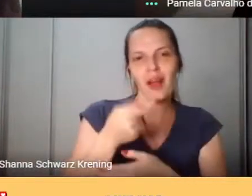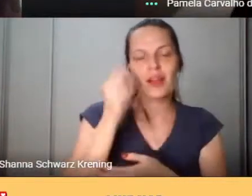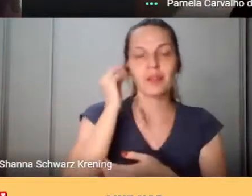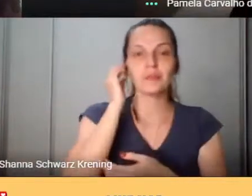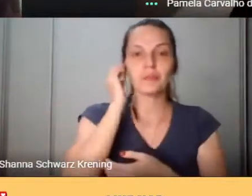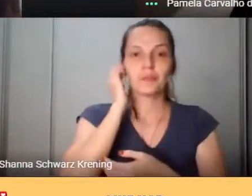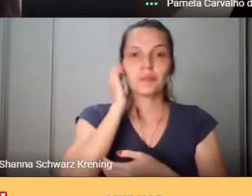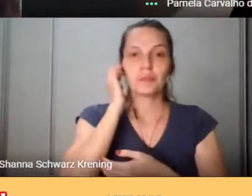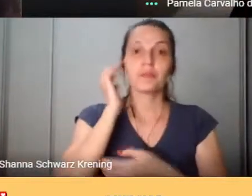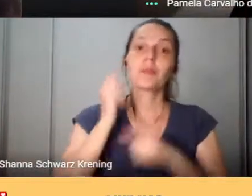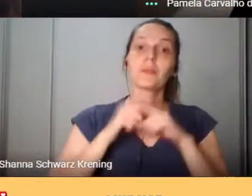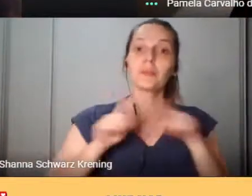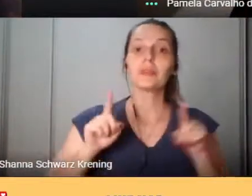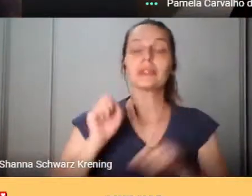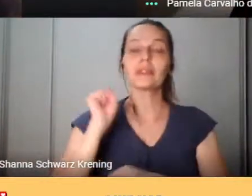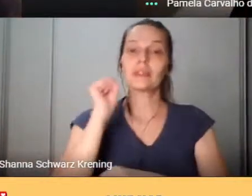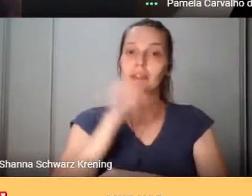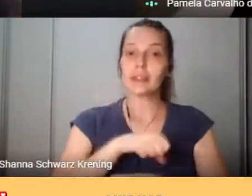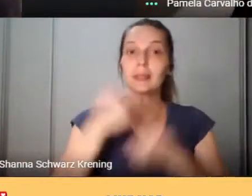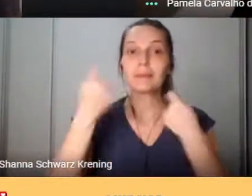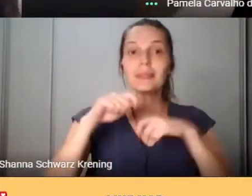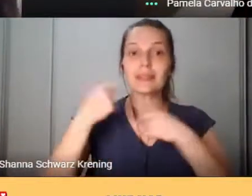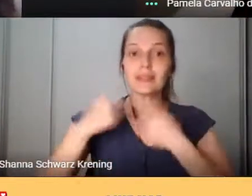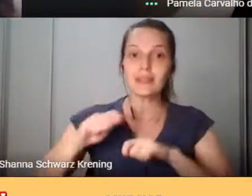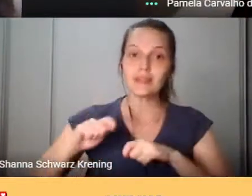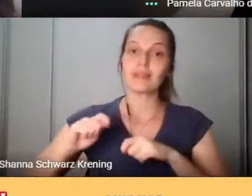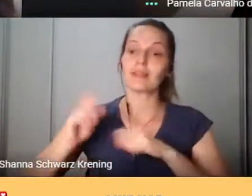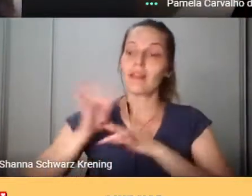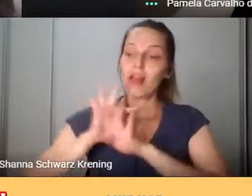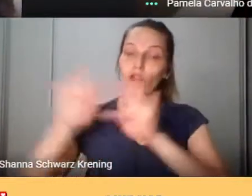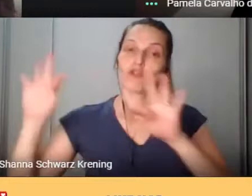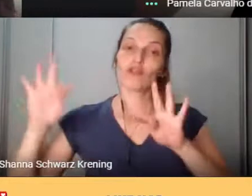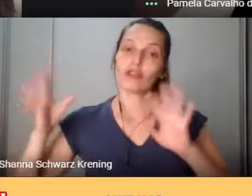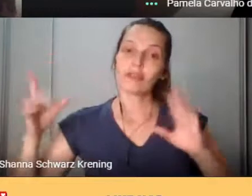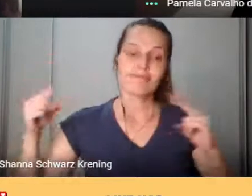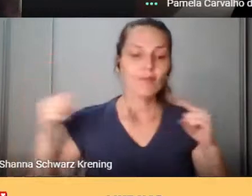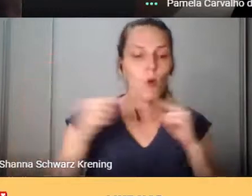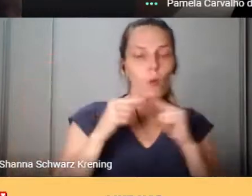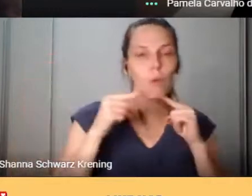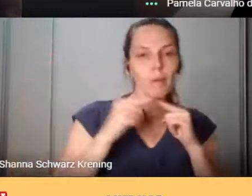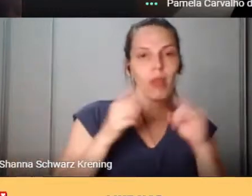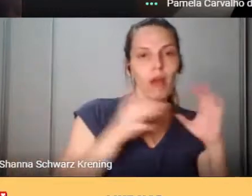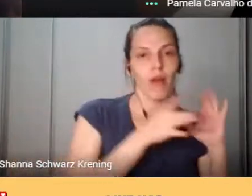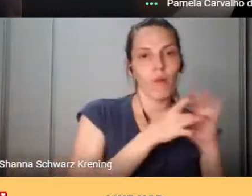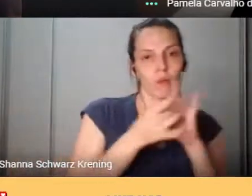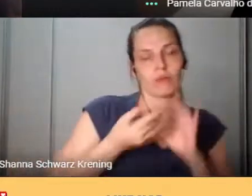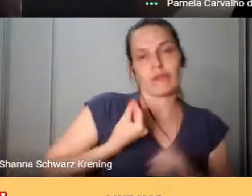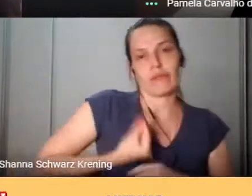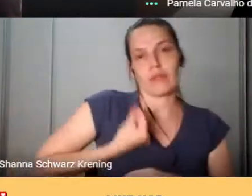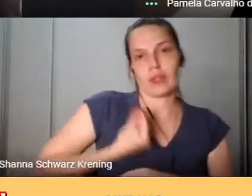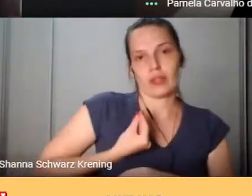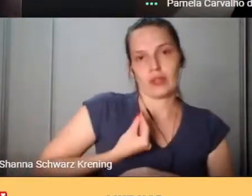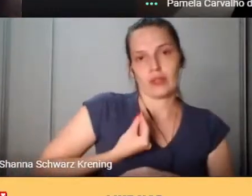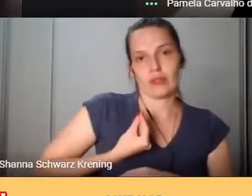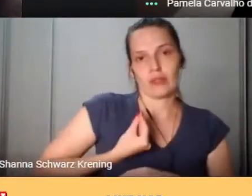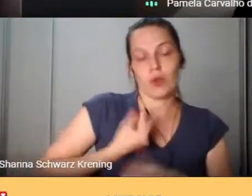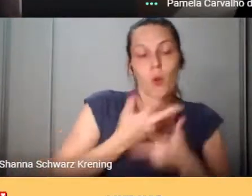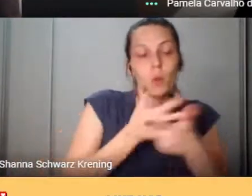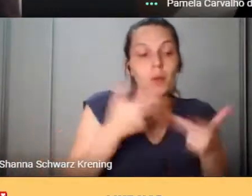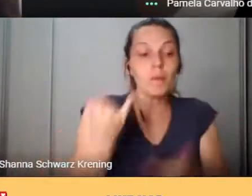precisa estar adequada ao nosso contexto, né? Então ela precisa estar adequada àquilo que é importante